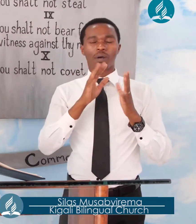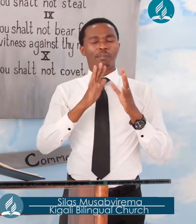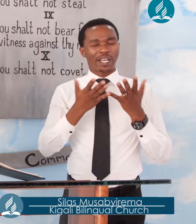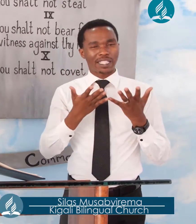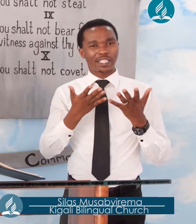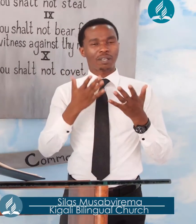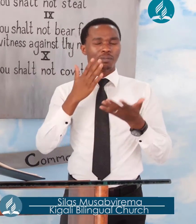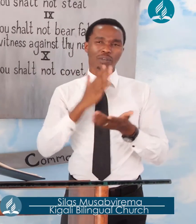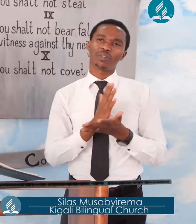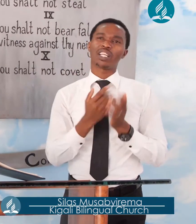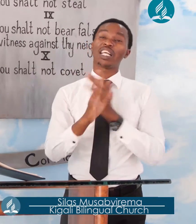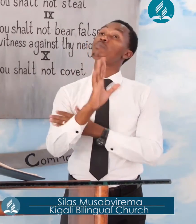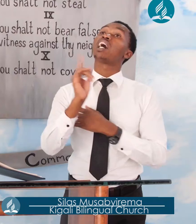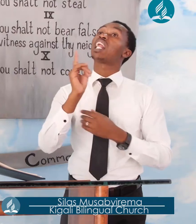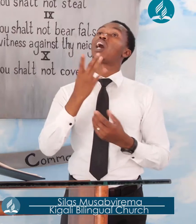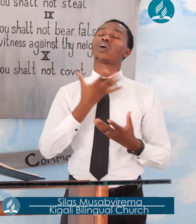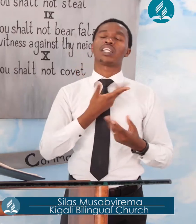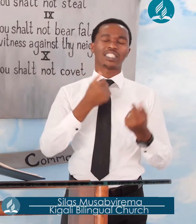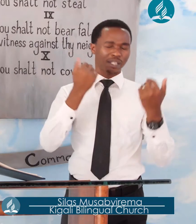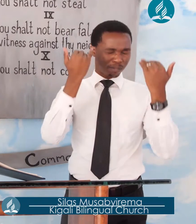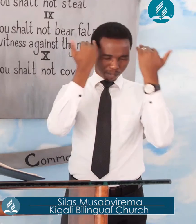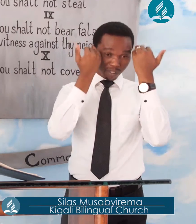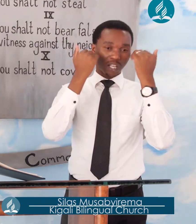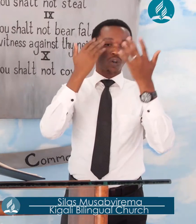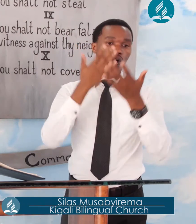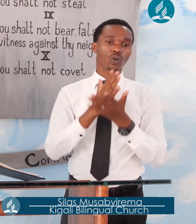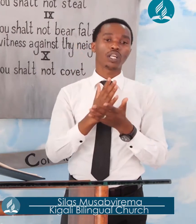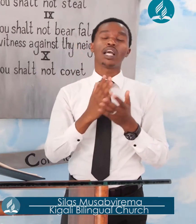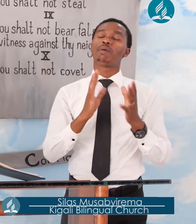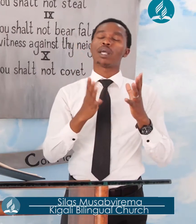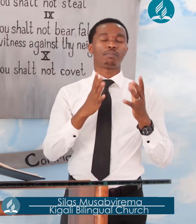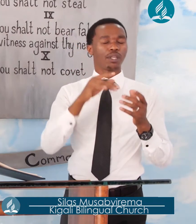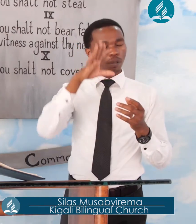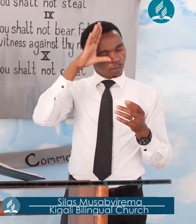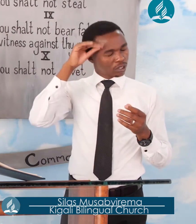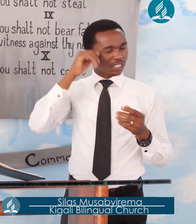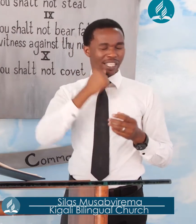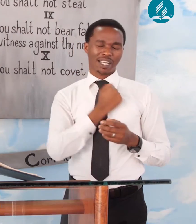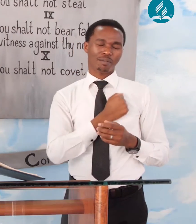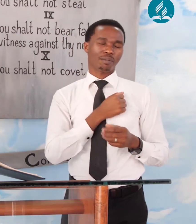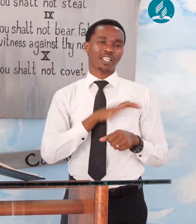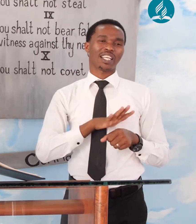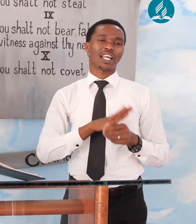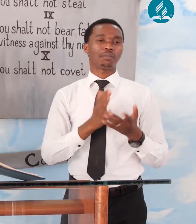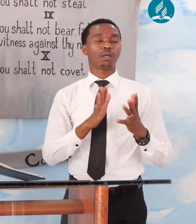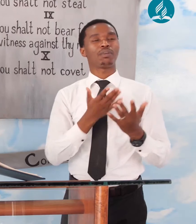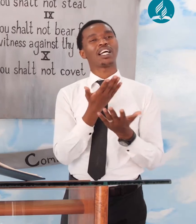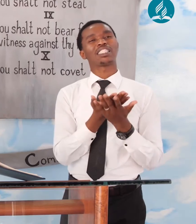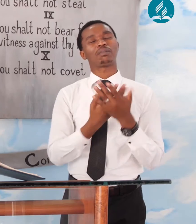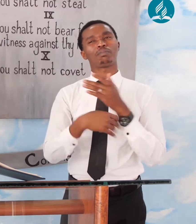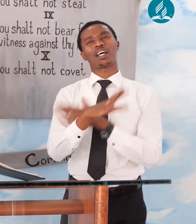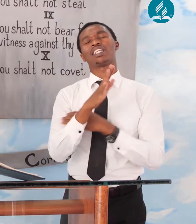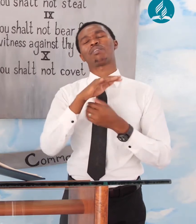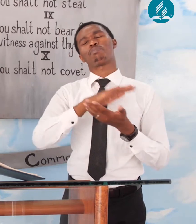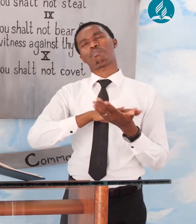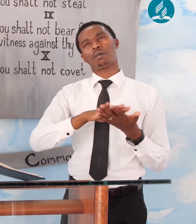wenda nawe yashoboraga kuba yarababaye ndatekereza ko atabuze kubabara ashobora ko yaragerageje no kwinginga Imana ati wambabariye nanjye